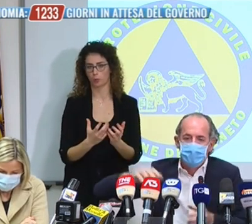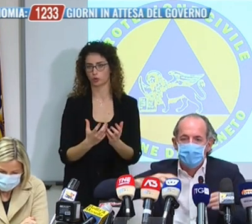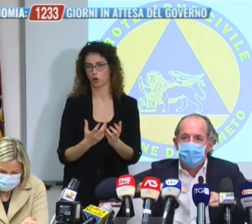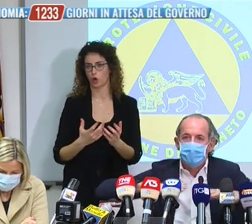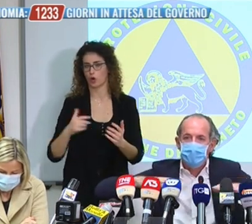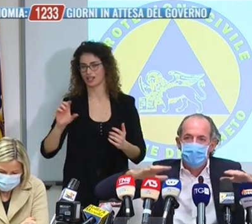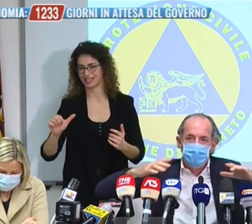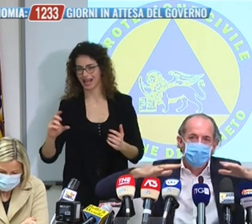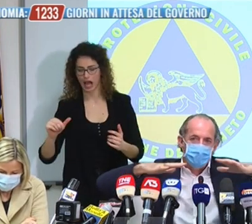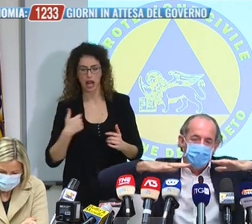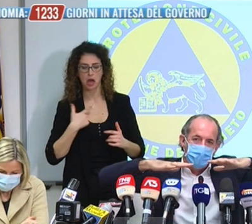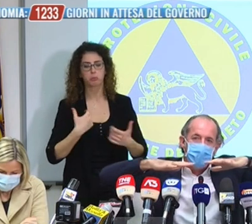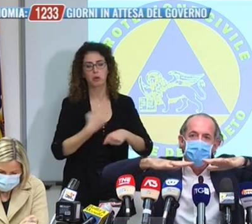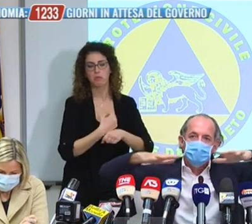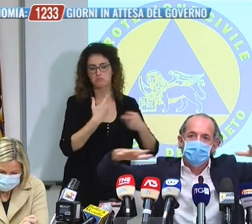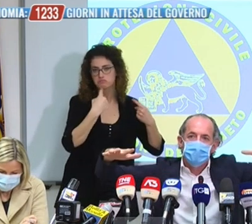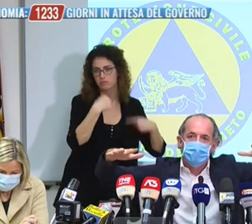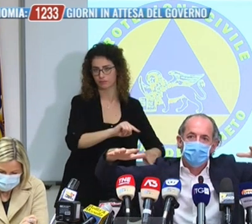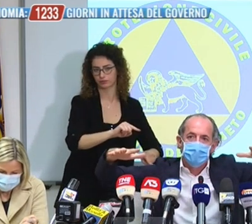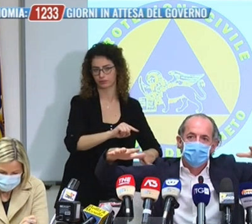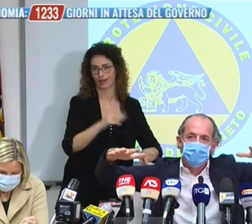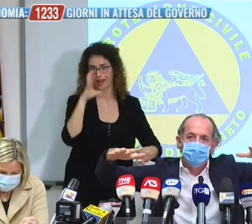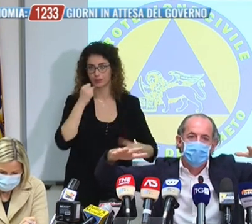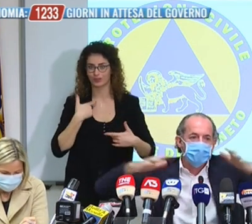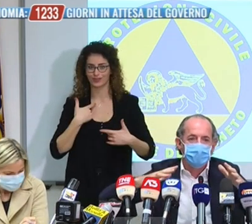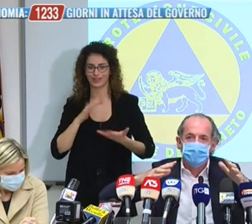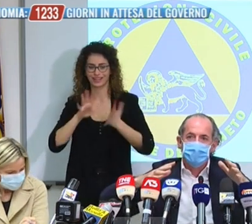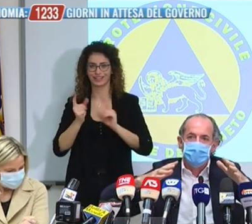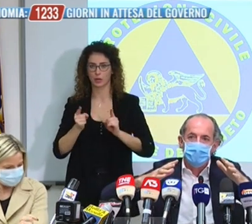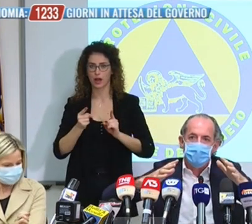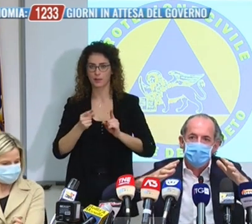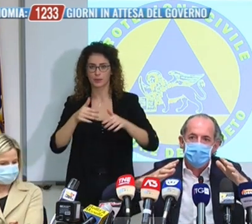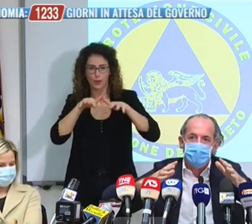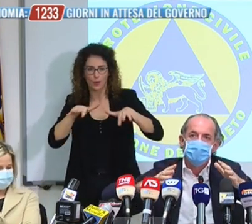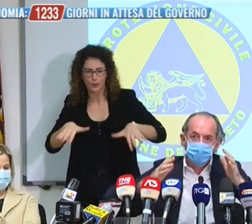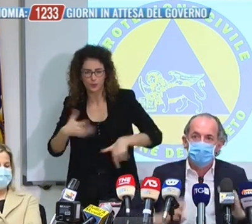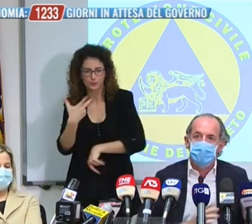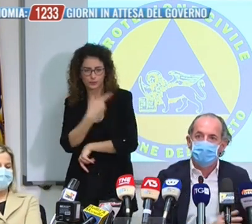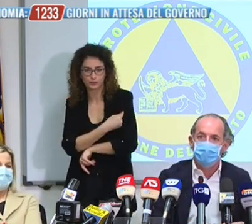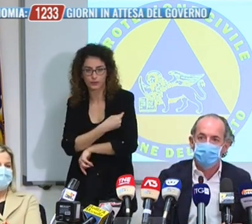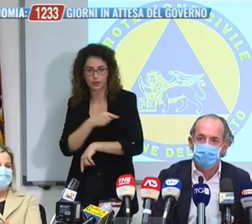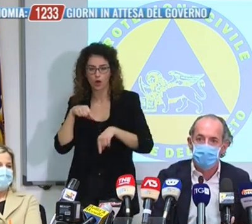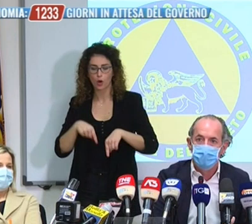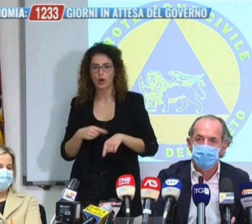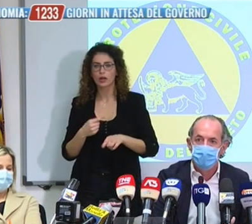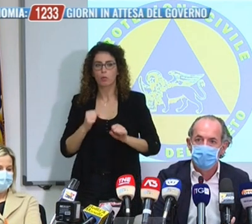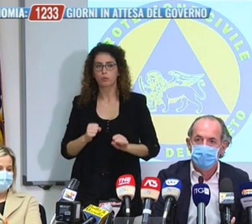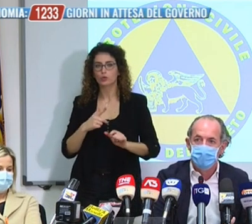robe. Capite che noi diventiamo una grande logistica dei vaccini. In questa fase ci tocca essere anche solo degli